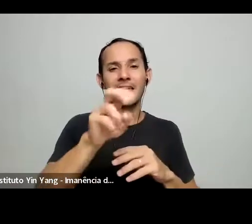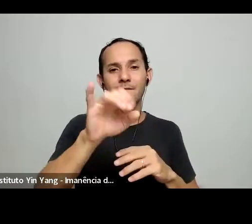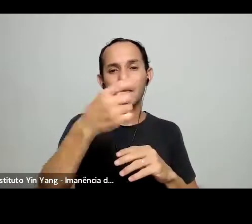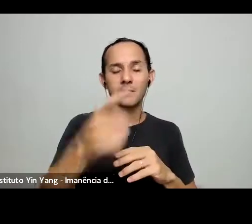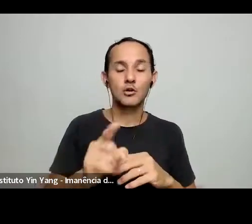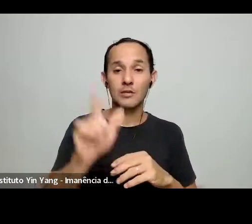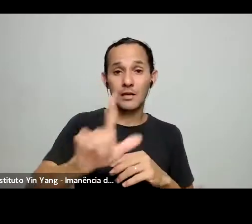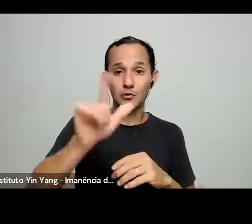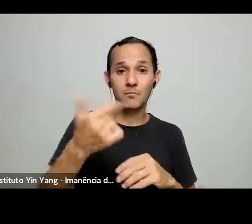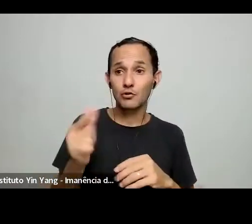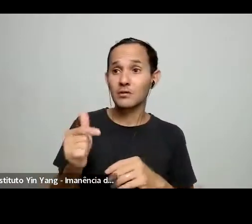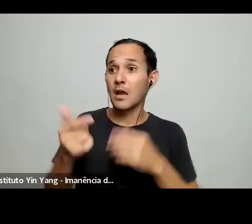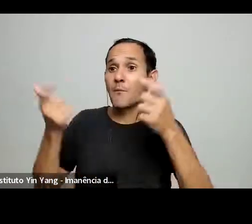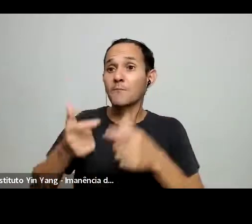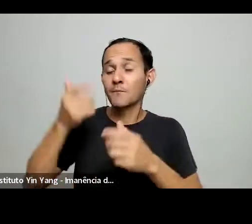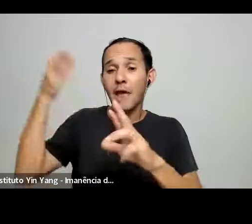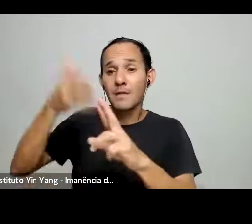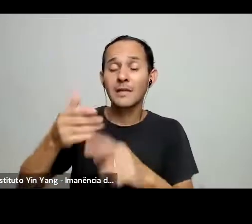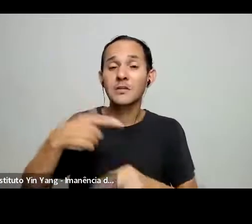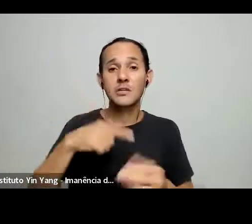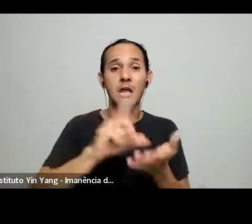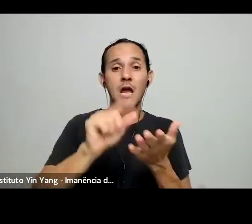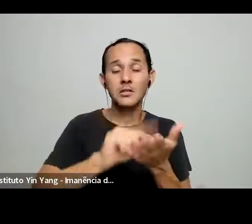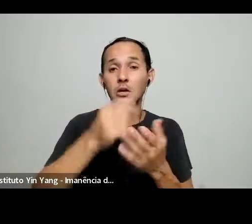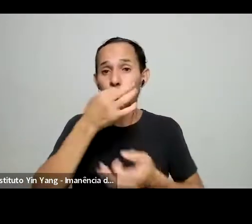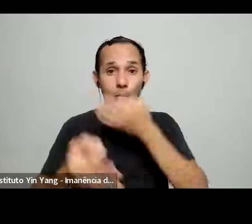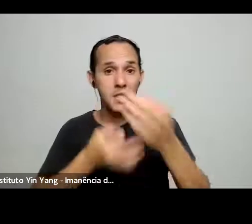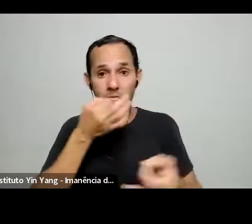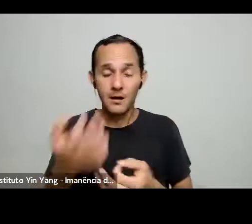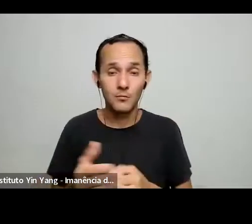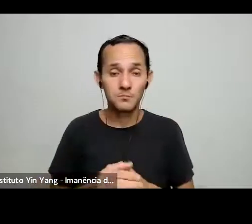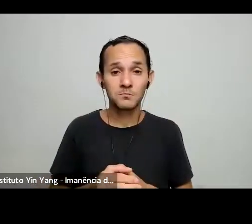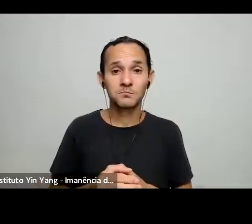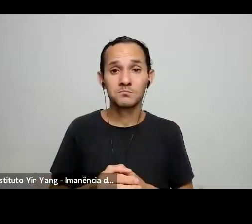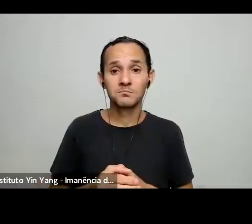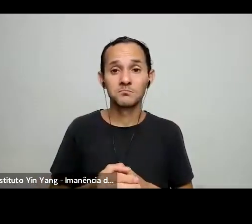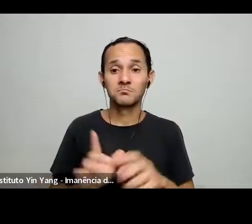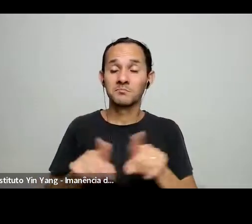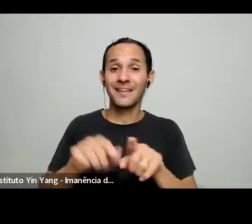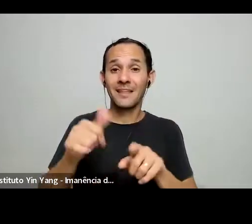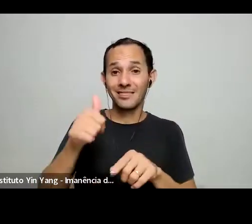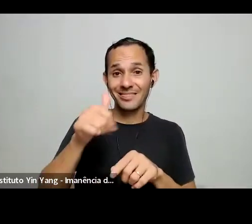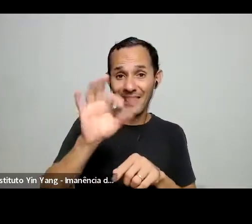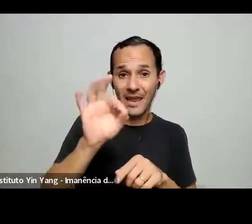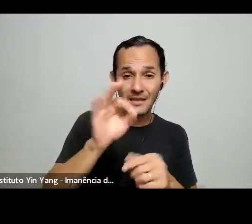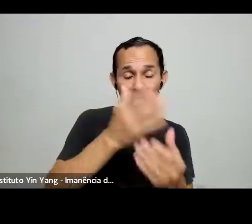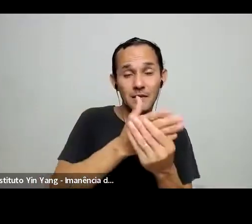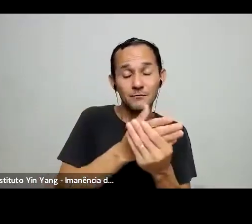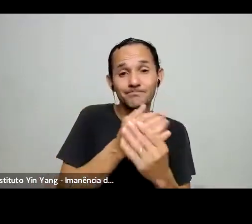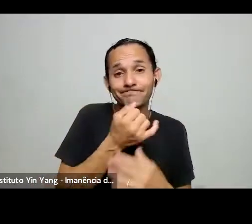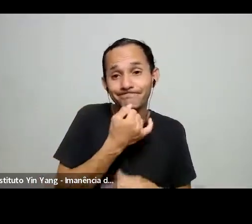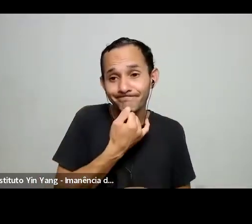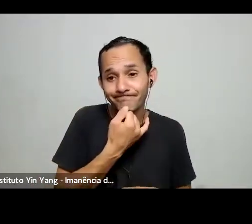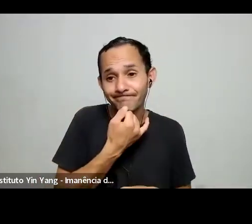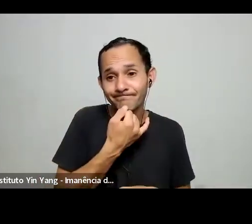de campo, havia artigos de opinião e 10 dos arquivos, infelizmente, eu não